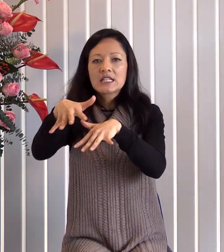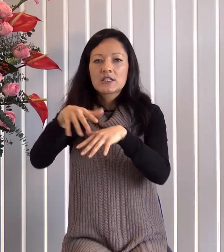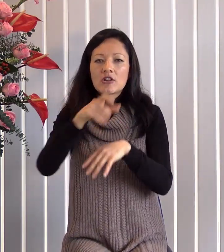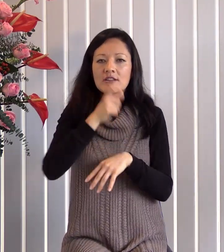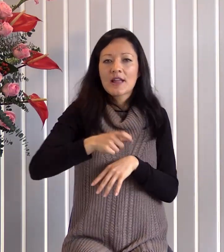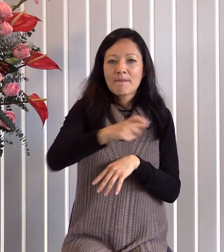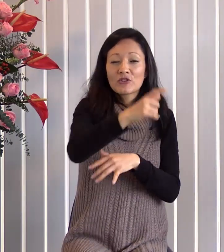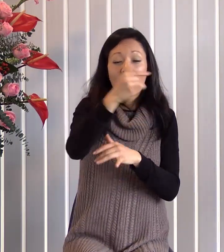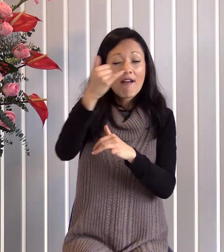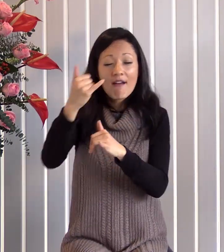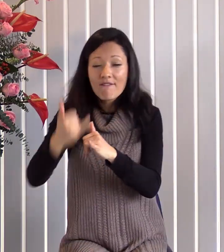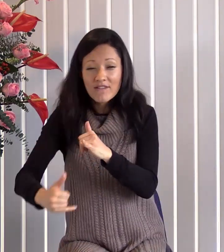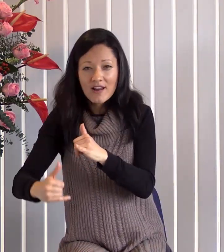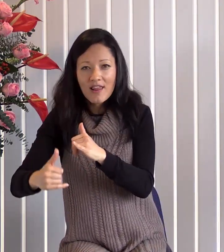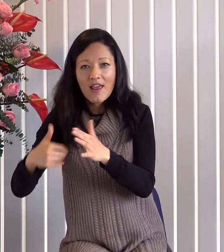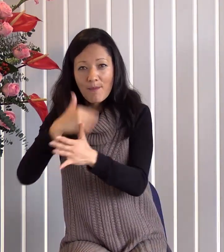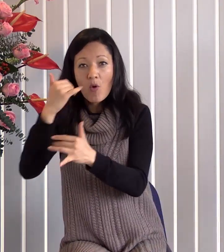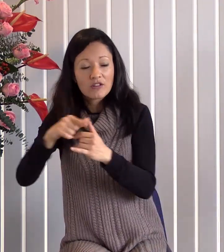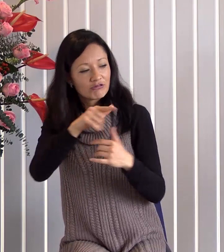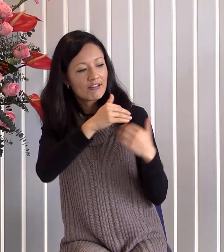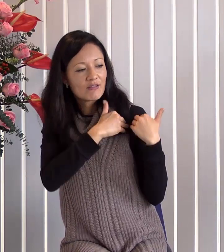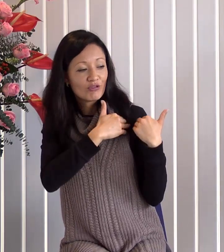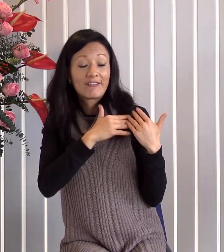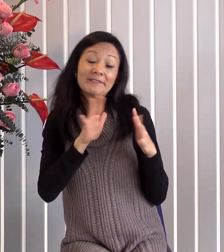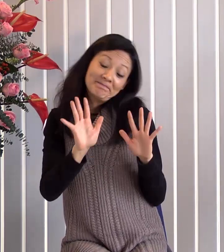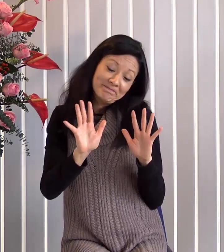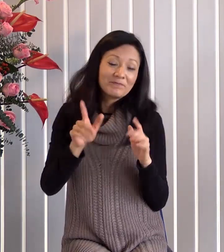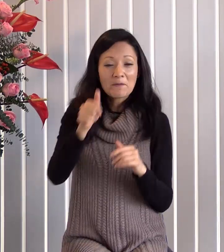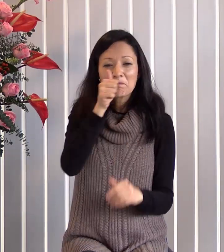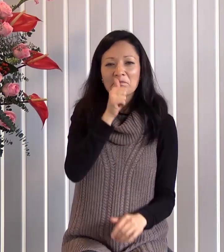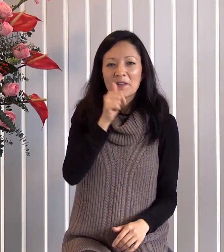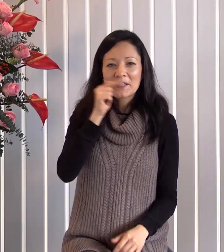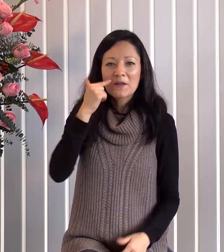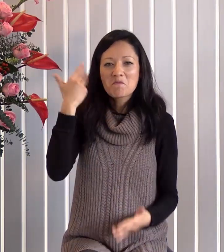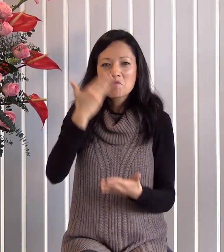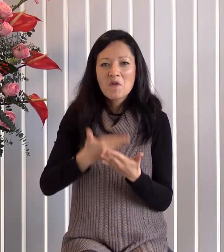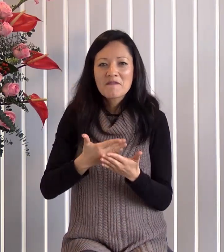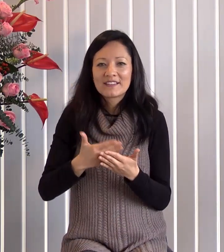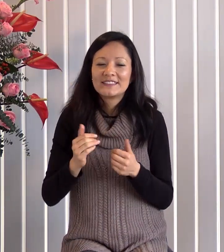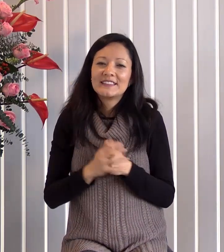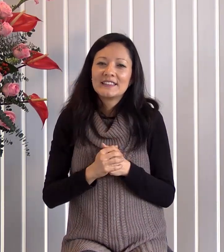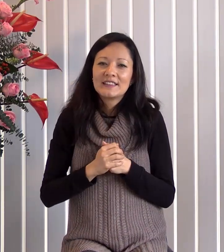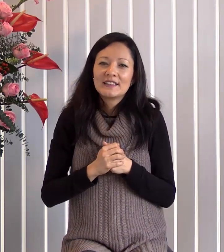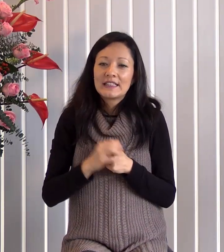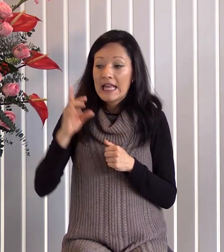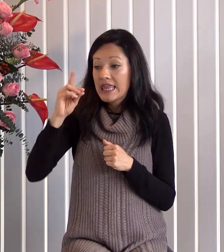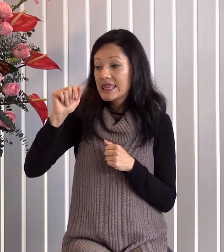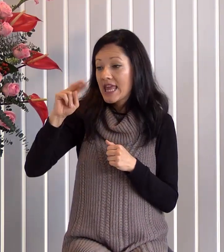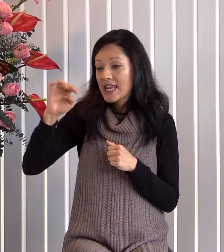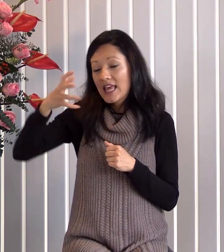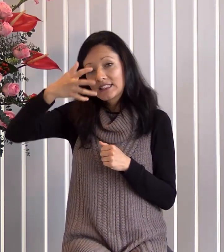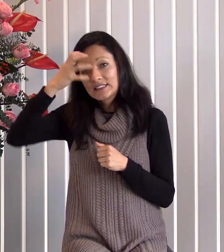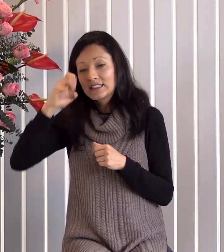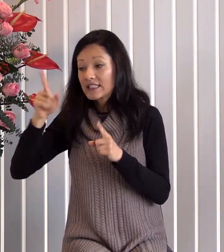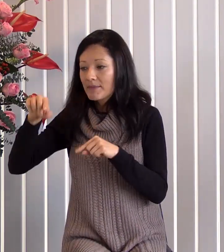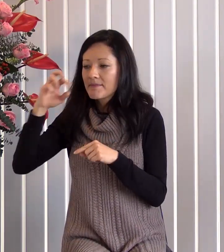de gente al final, en el tiempo de la tribulación. David, Daniel y Paola.